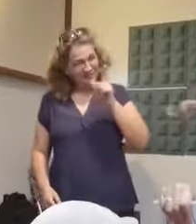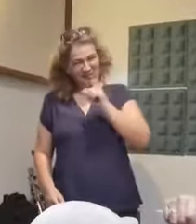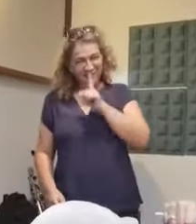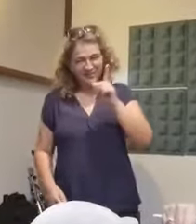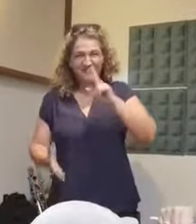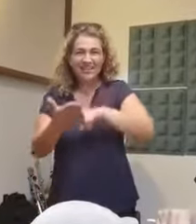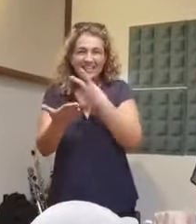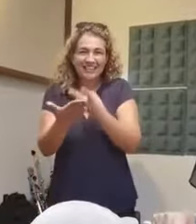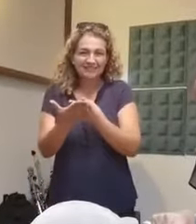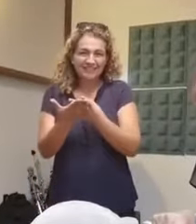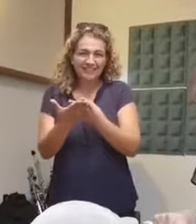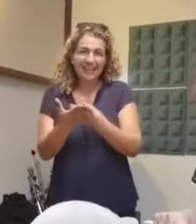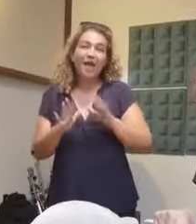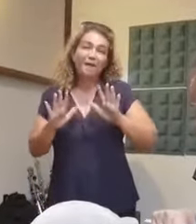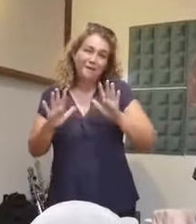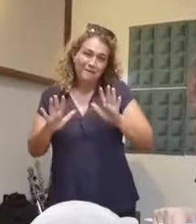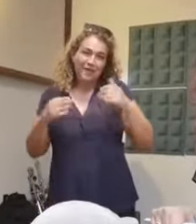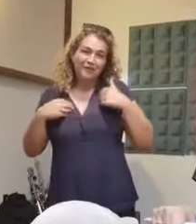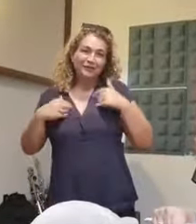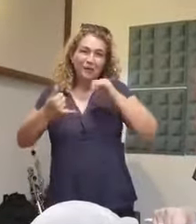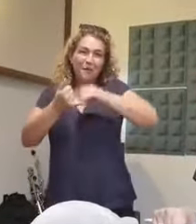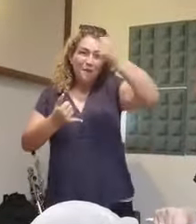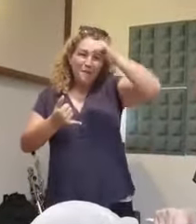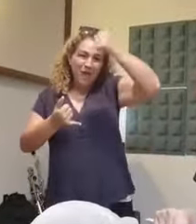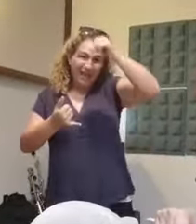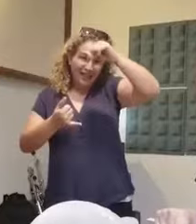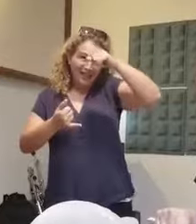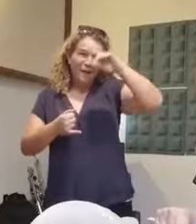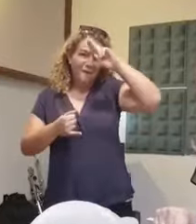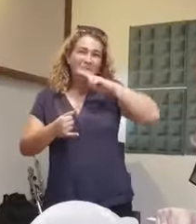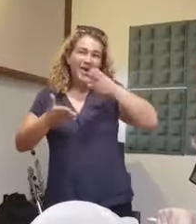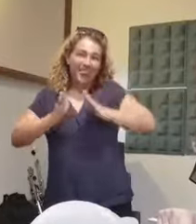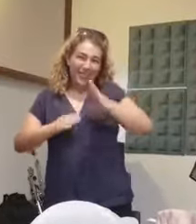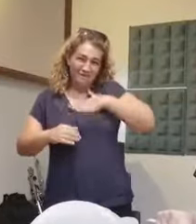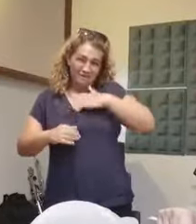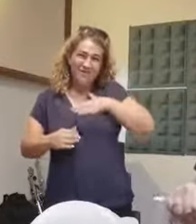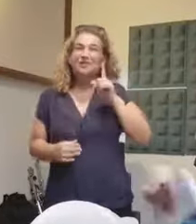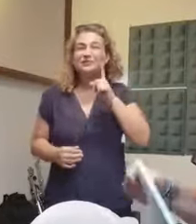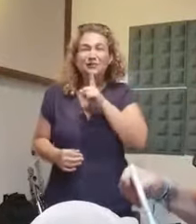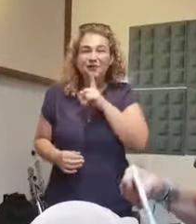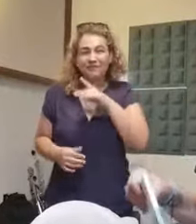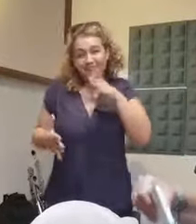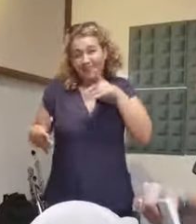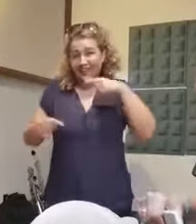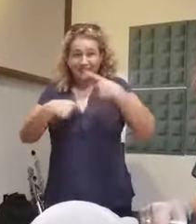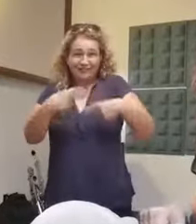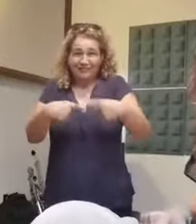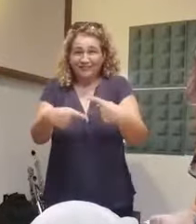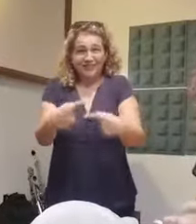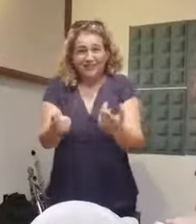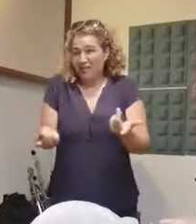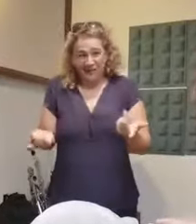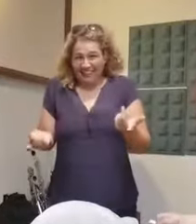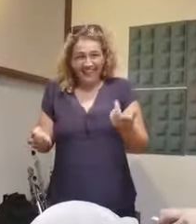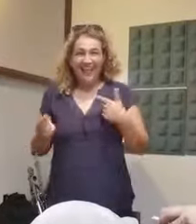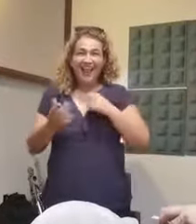intérprete, pero convive, su pareja, su marido, el padre de sus dos hijos maravillosos, es sordo, entonces, pues es su segundo